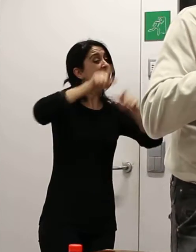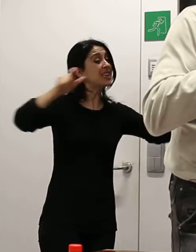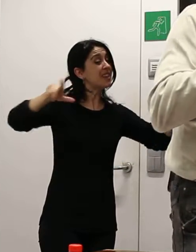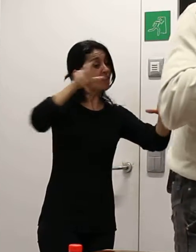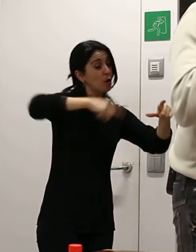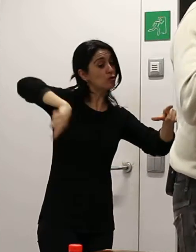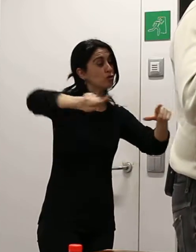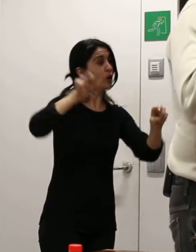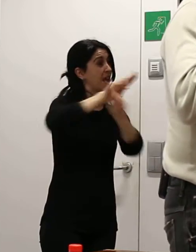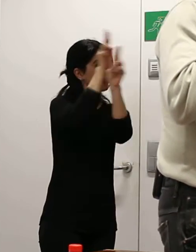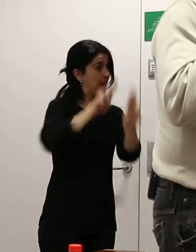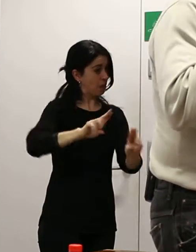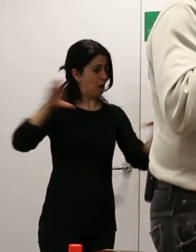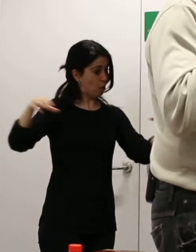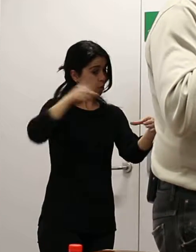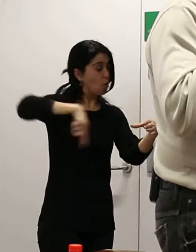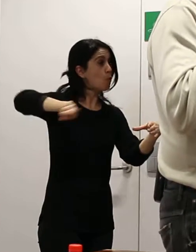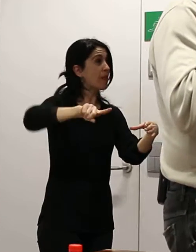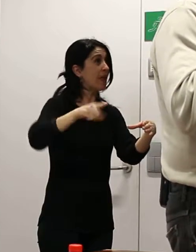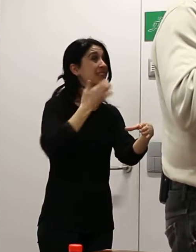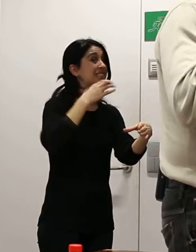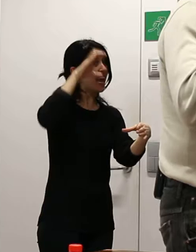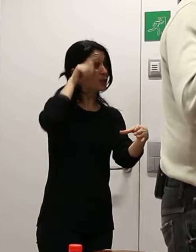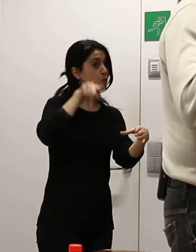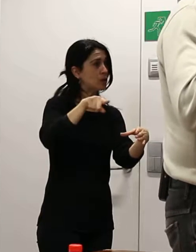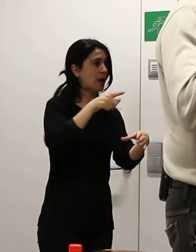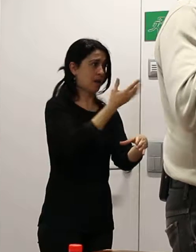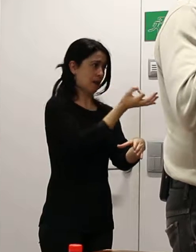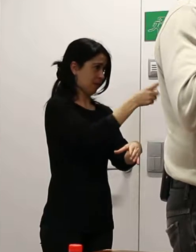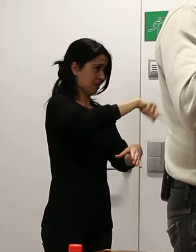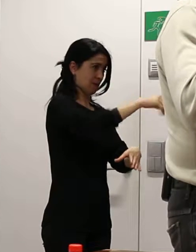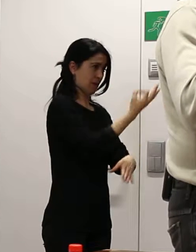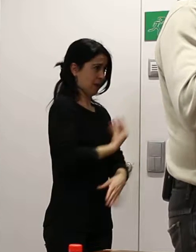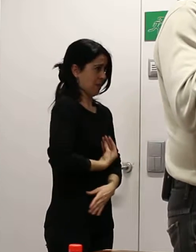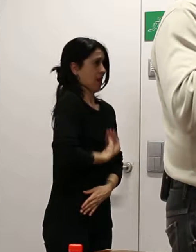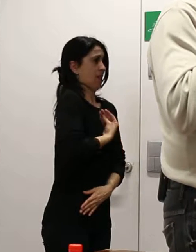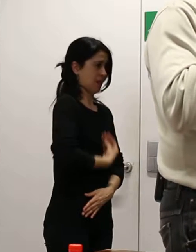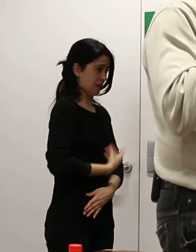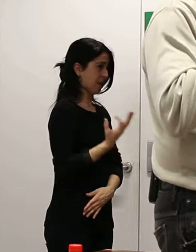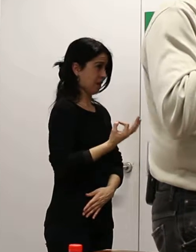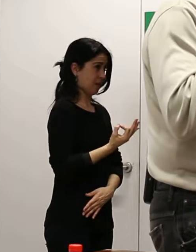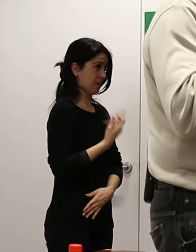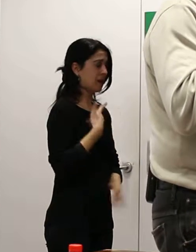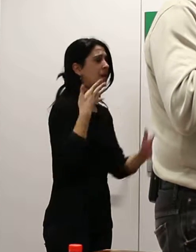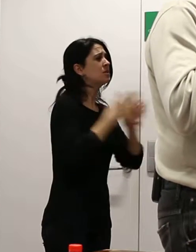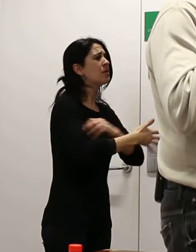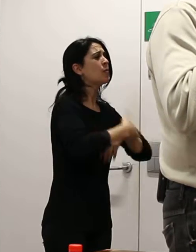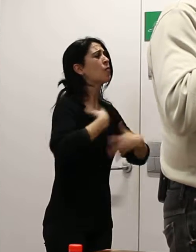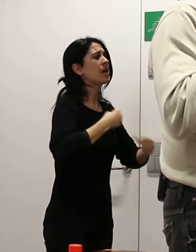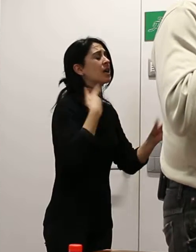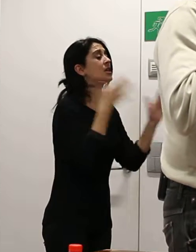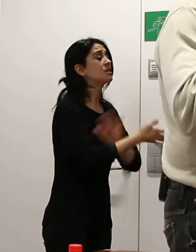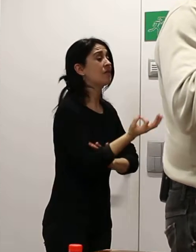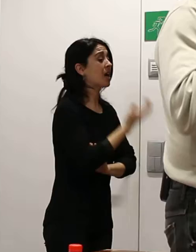sucediendo. Y en este contexto, ¿qué pinta la pobreza energética? Pues que si seguimos como estamos haciendo las cosas ahora, habrá